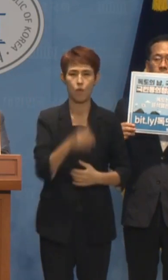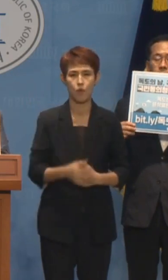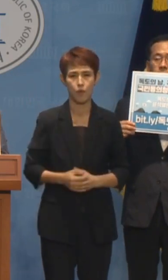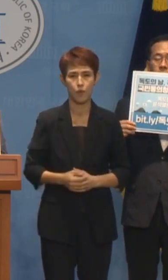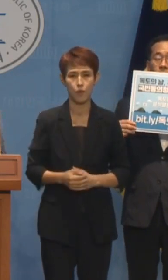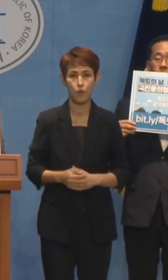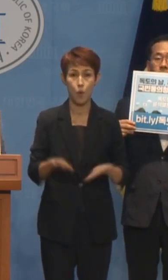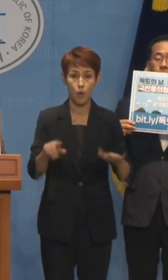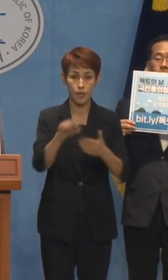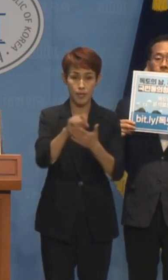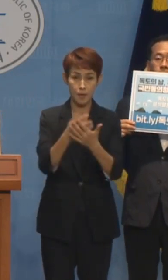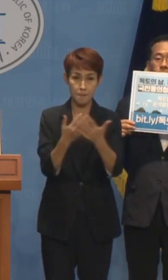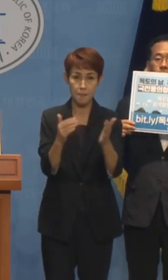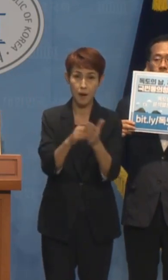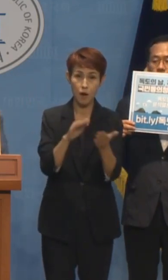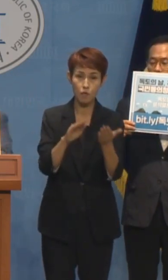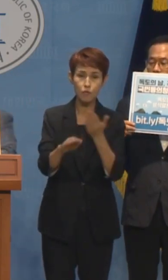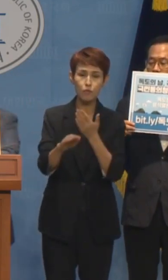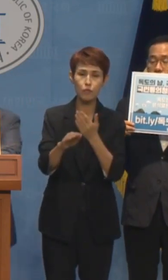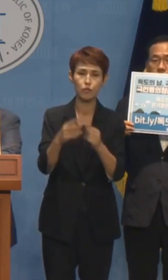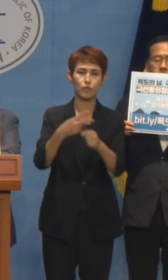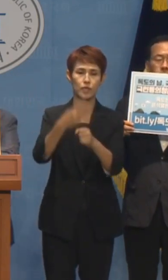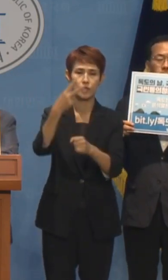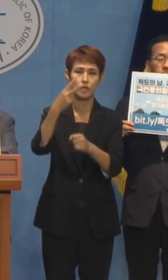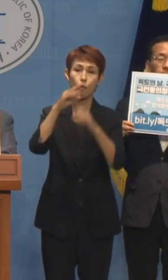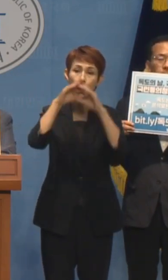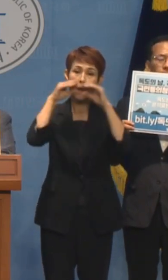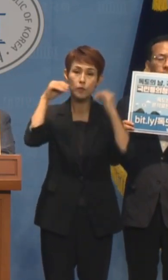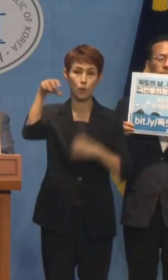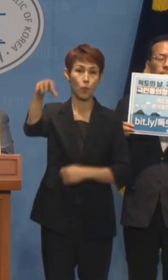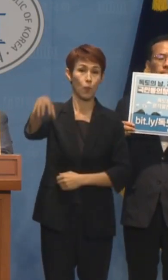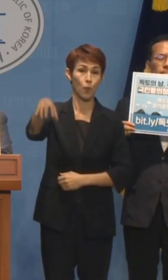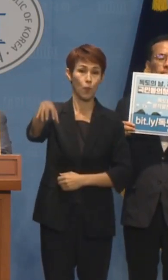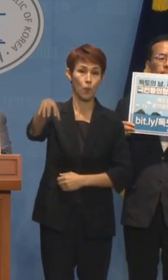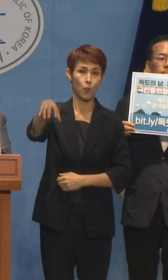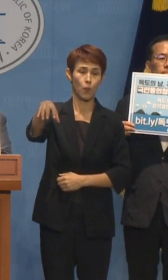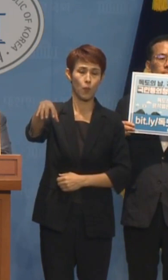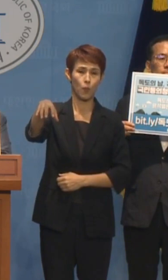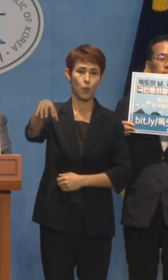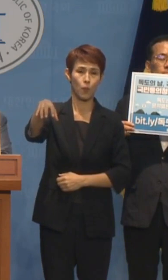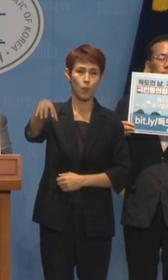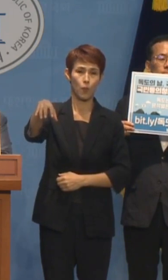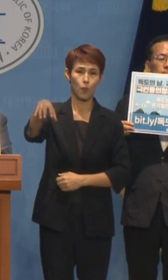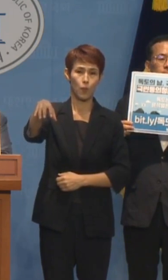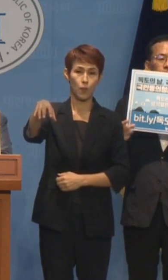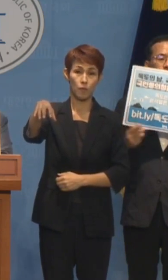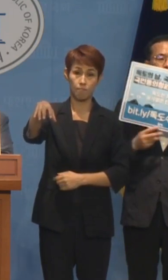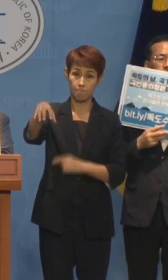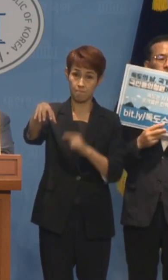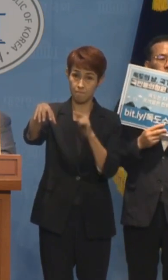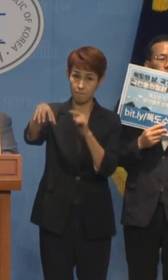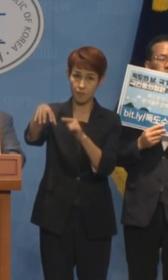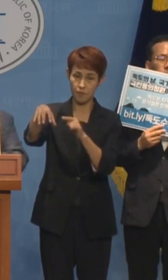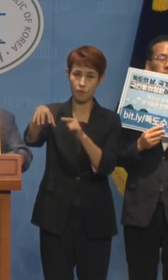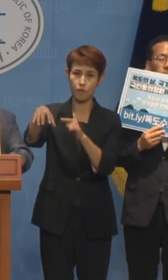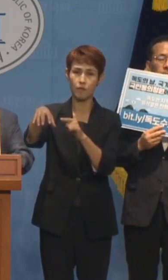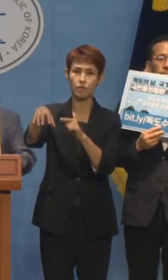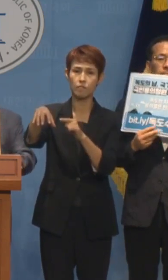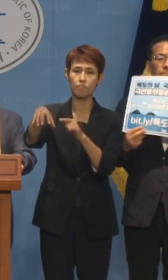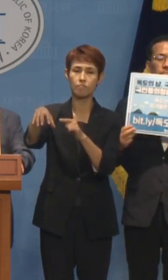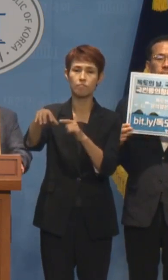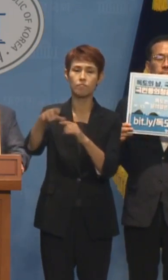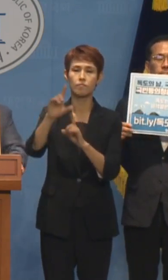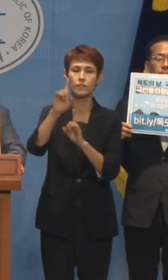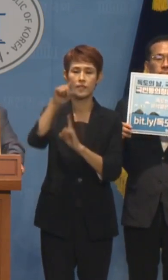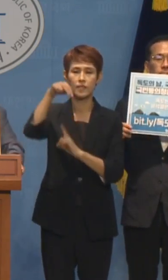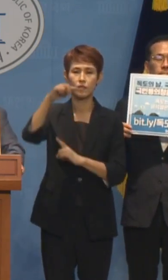후에 2시에는 광암 광장 이순신동상 우리 민족과 역사정의 민족정기 그 외세 침략에